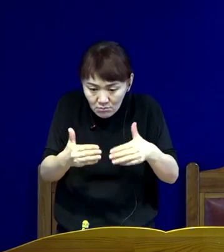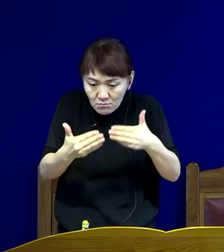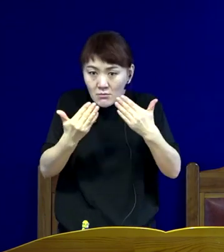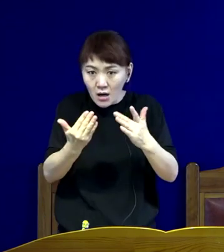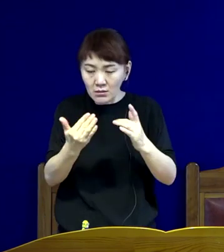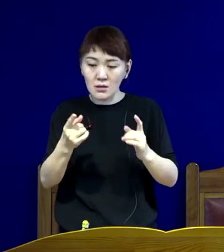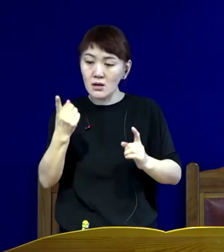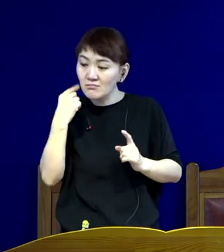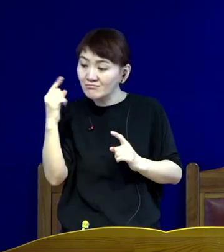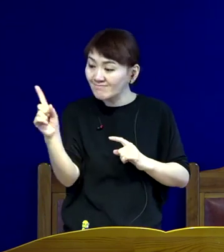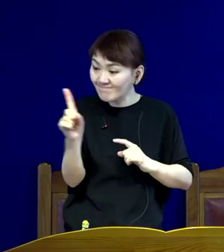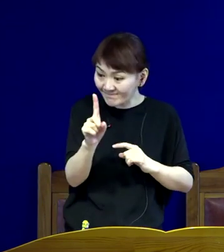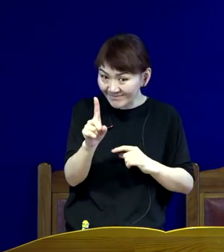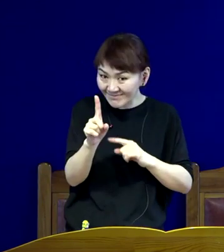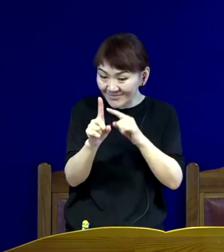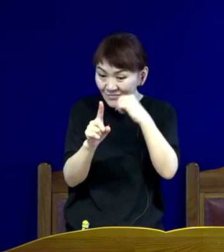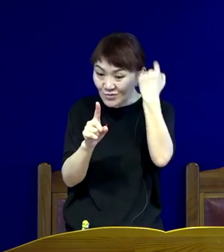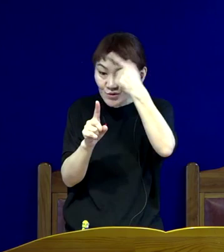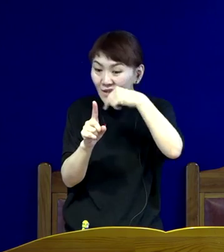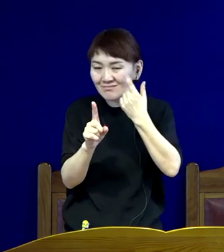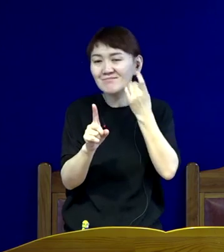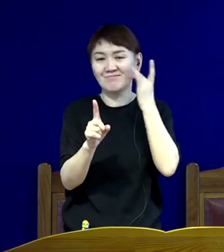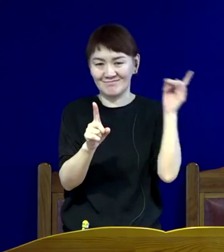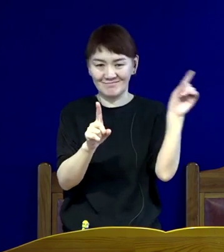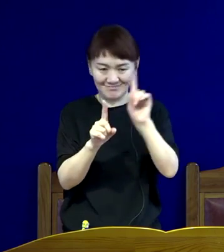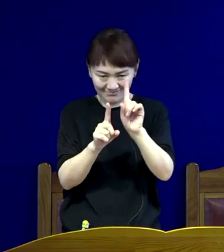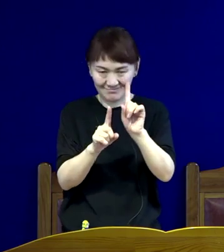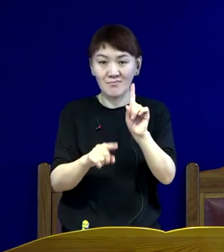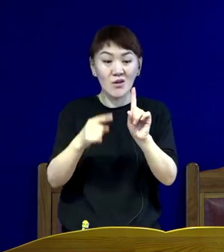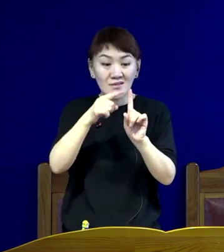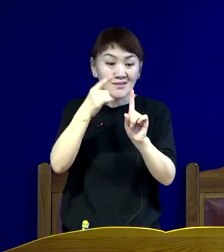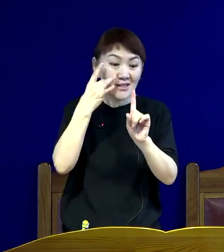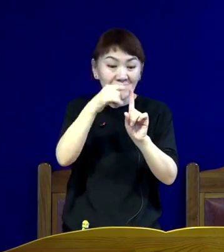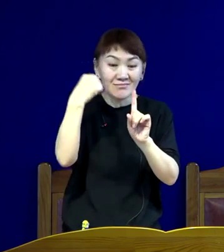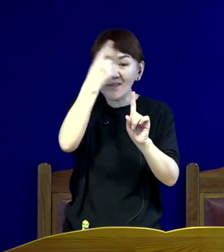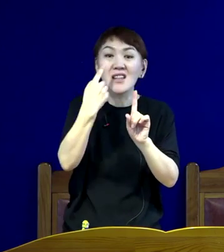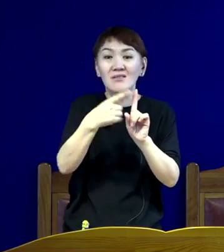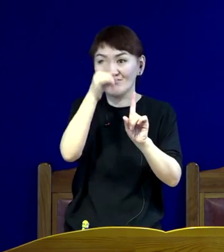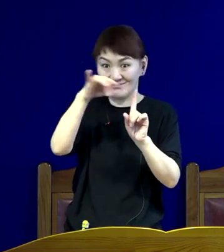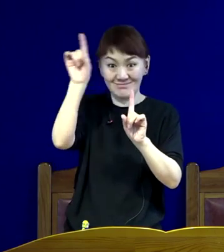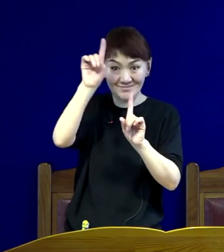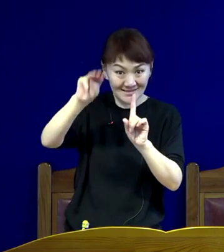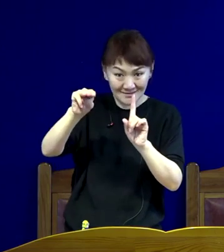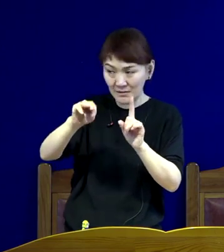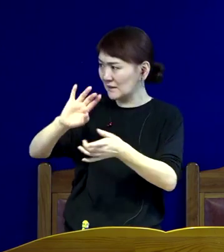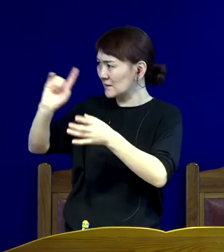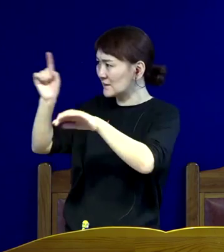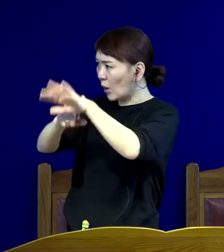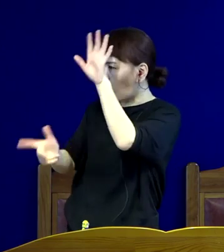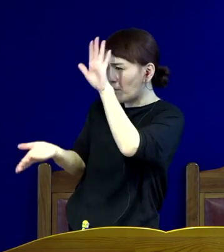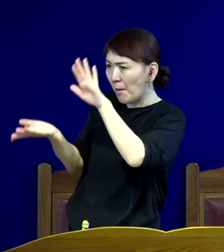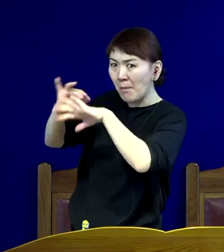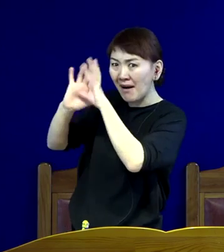хичнээн дүр төрхөн өөрчлөгдсөн ч, хичнээн цаг үеийн нийгэм өөрчлөгдсөн ч, хизээч хувиршгүй зүйл